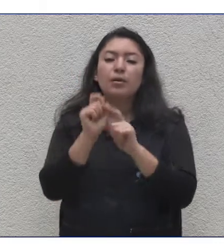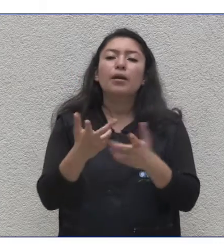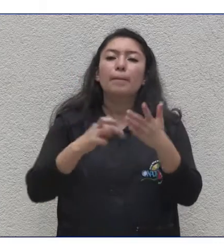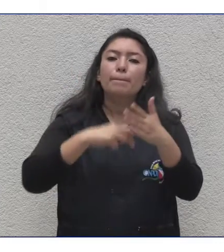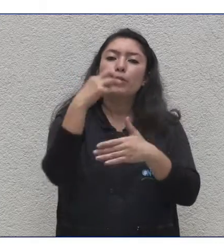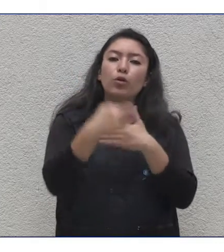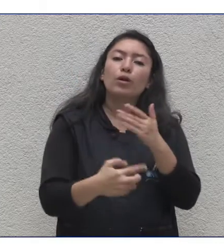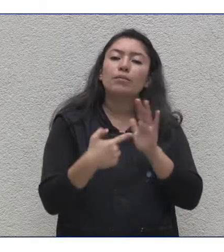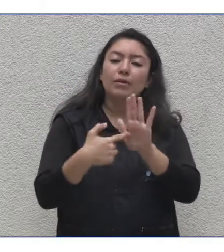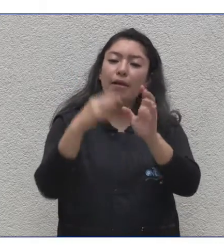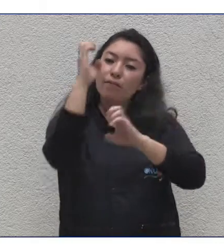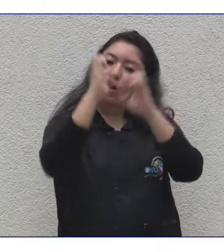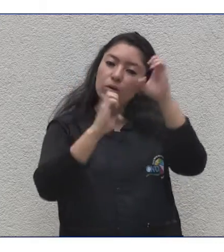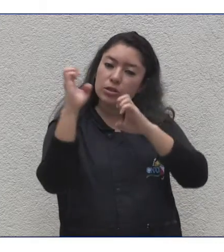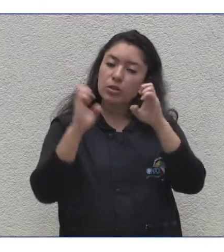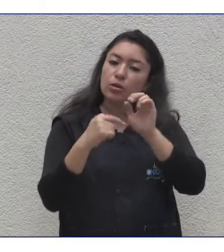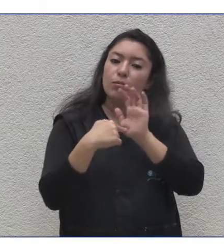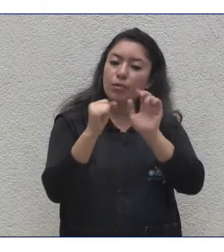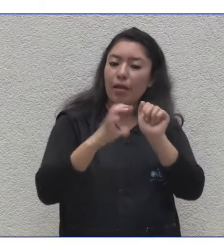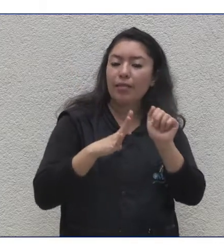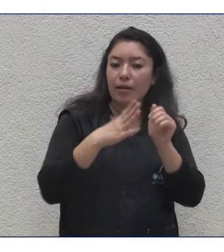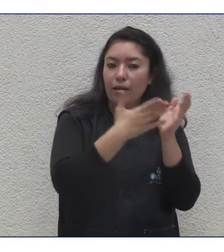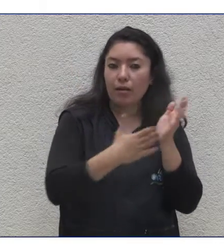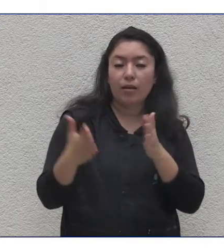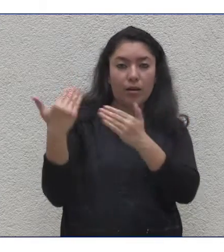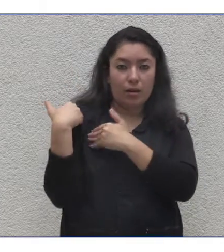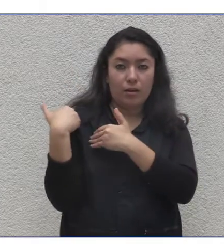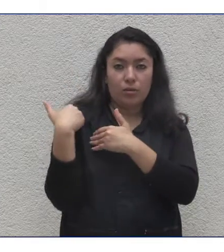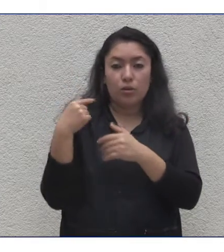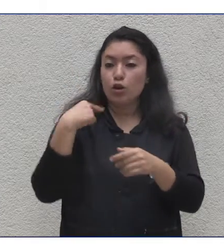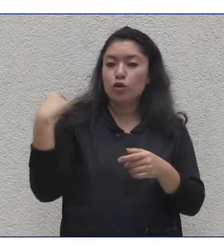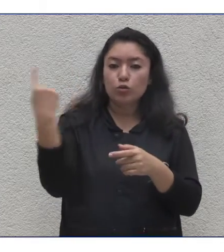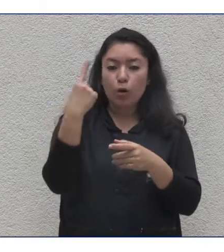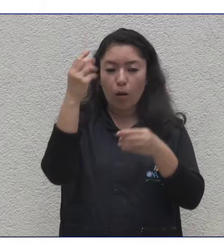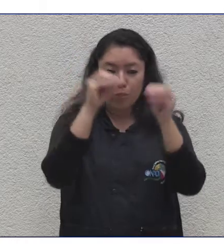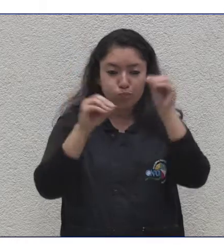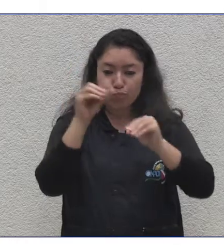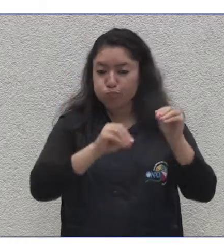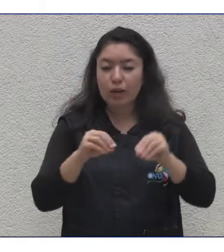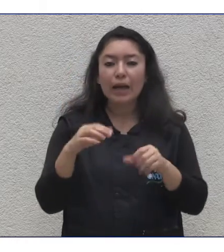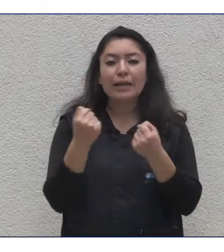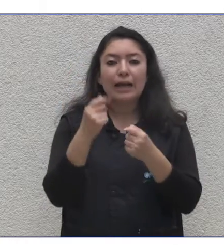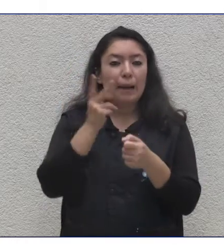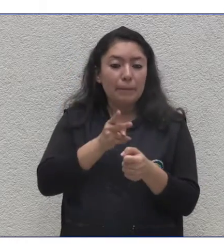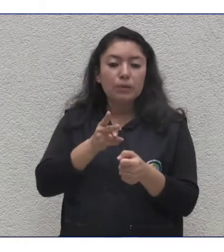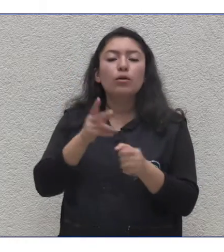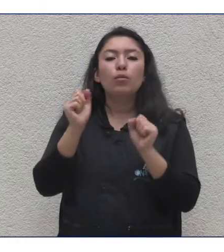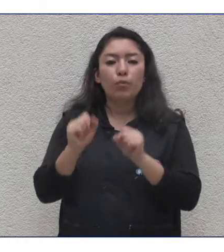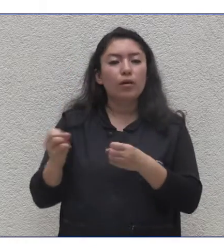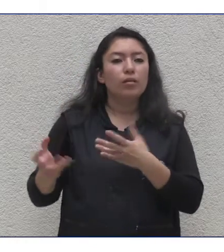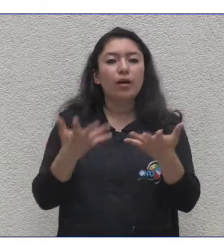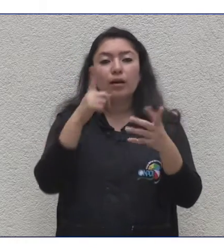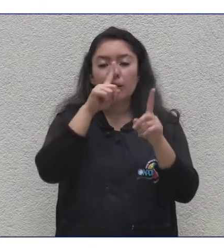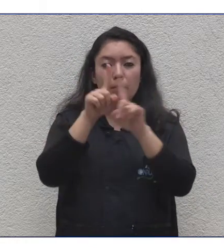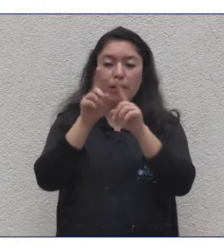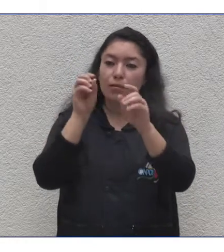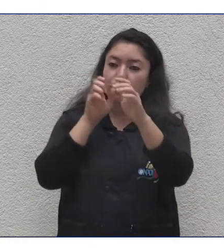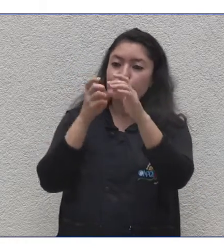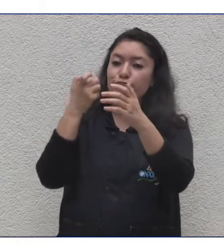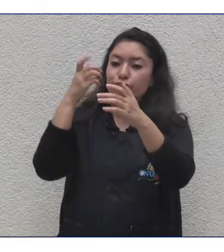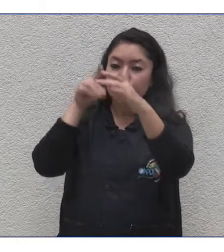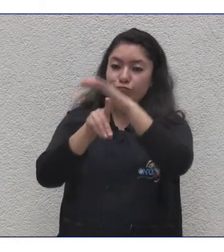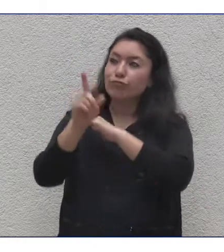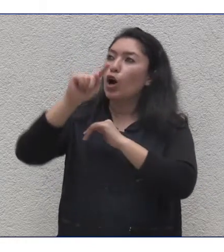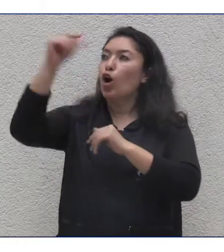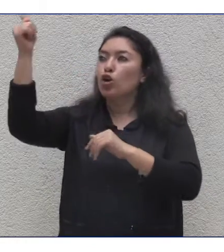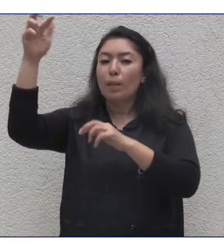programas cuya elaboración y o ejecución se encuentren a su cargo y todas las modificaciones que se realicen al mismo, incluyendo transferencias internas